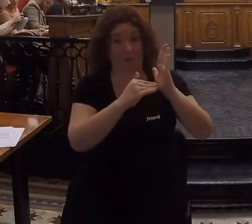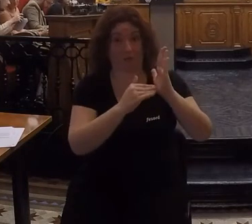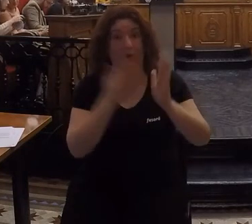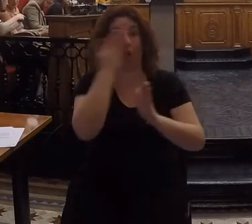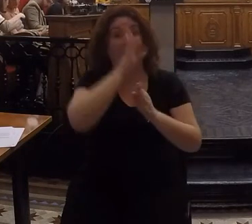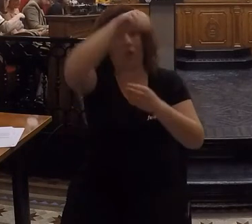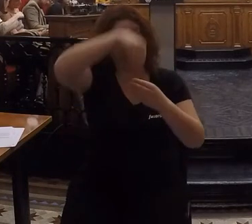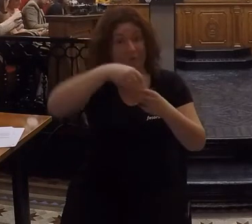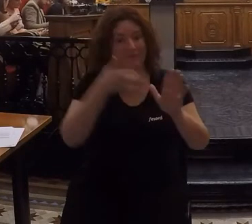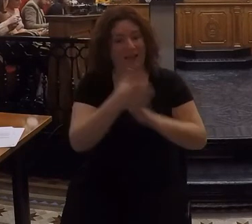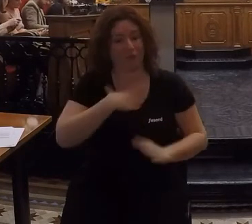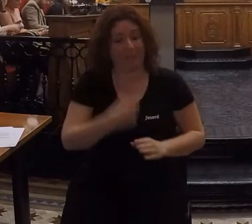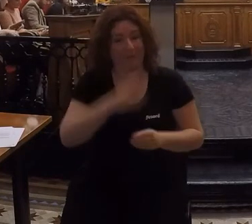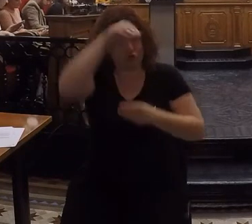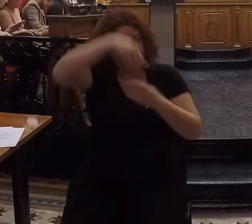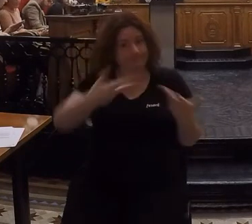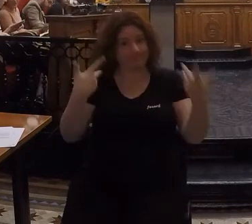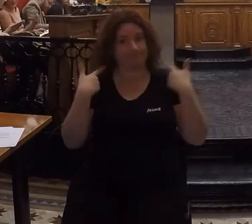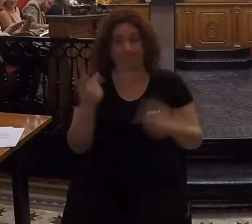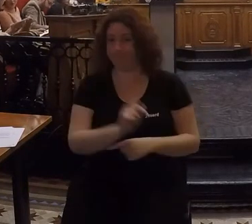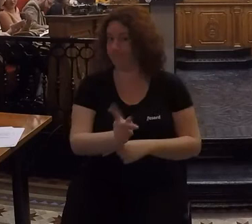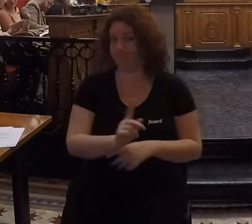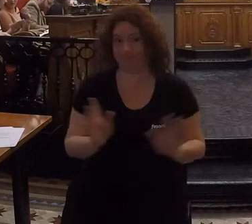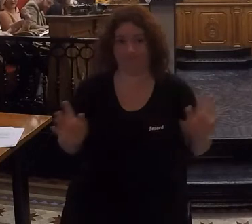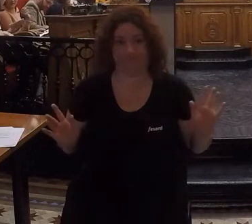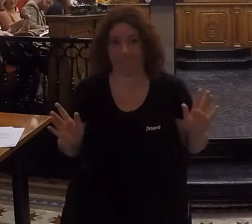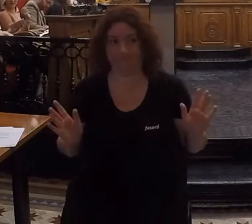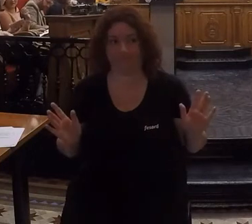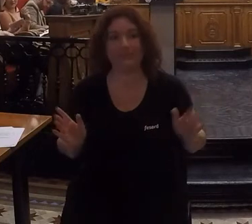competencia del Ayuntamiento, pero es que, además,